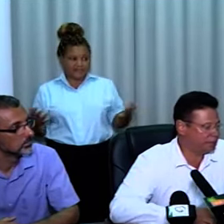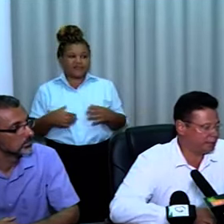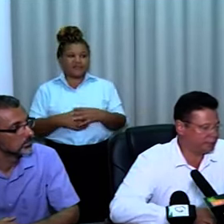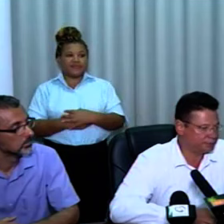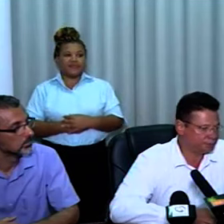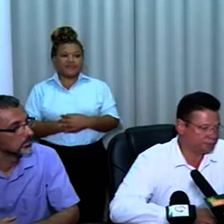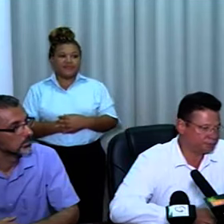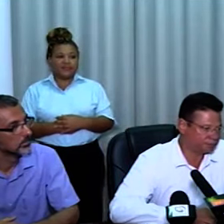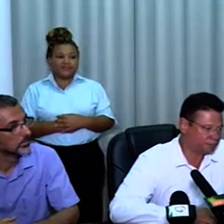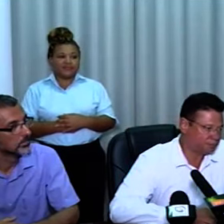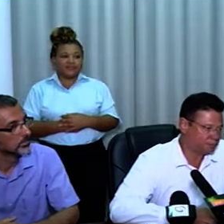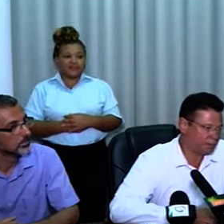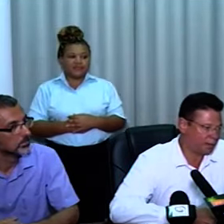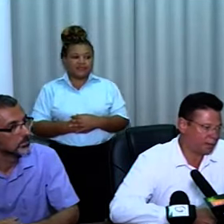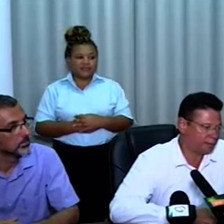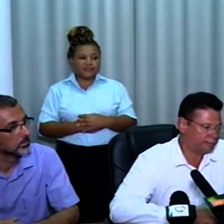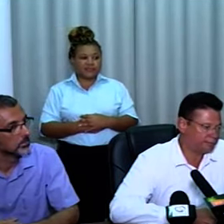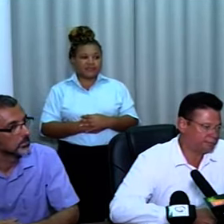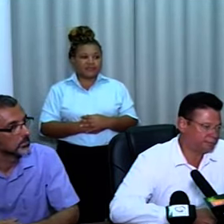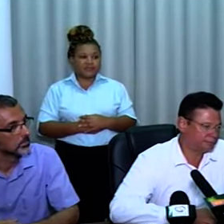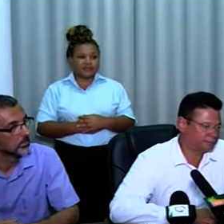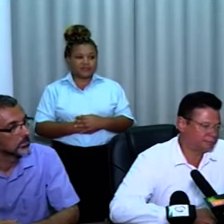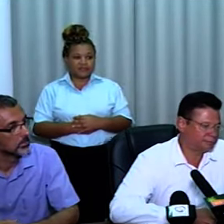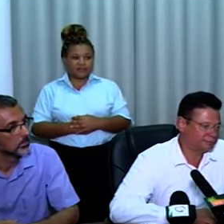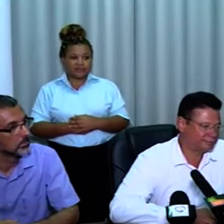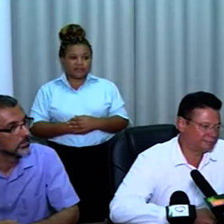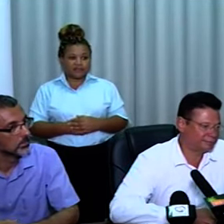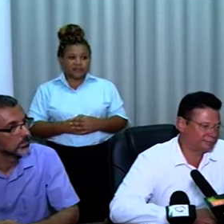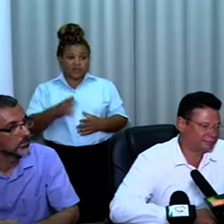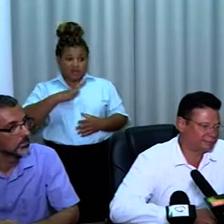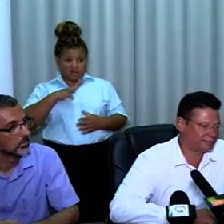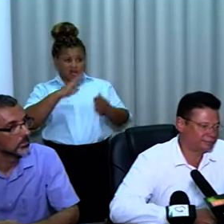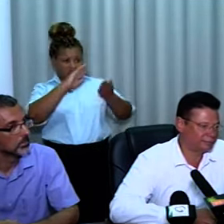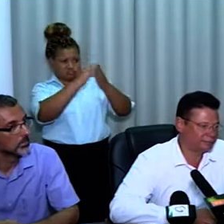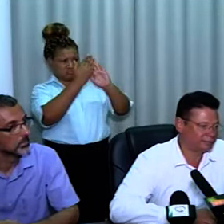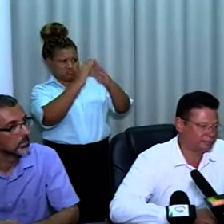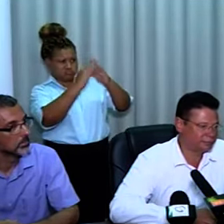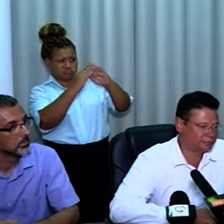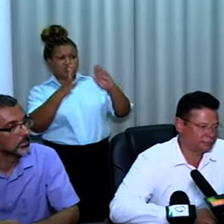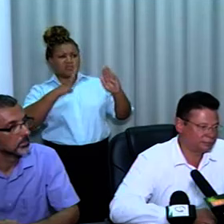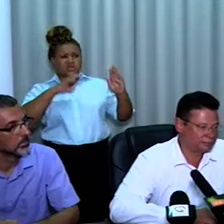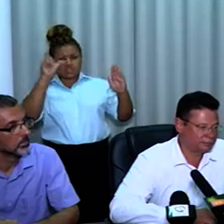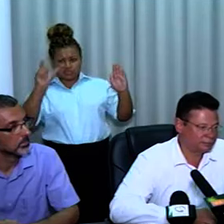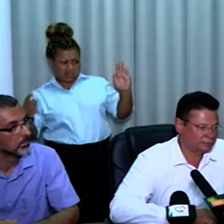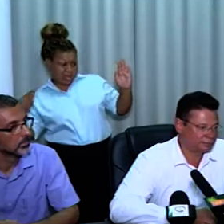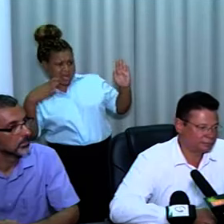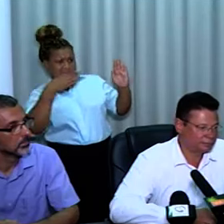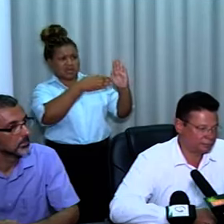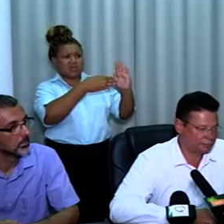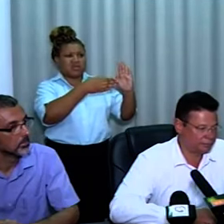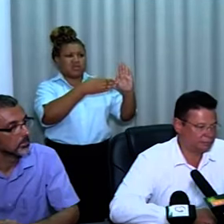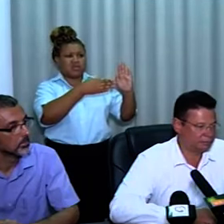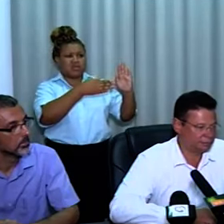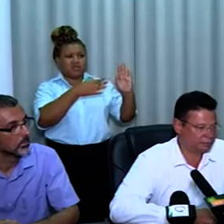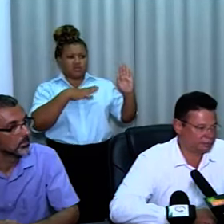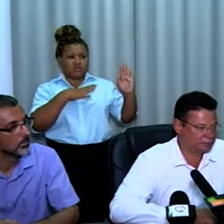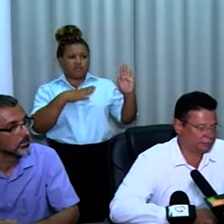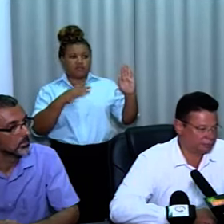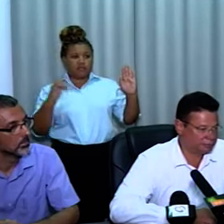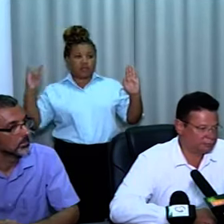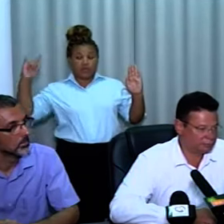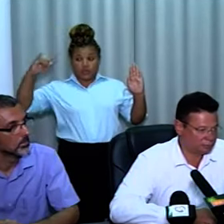bien détailler. Après la quarantaine, ça veut dire que nous avons peut-être accès avec les autres 10 mondes, les autres sortent sur l'aéroport. Les autres sortent sur l'aéroport directement de quarantaine